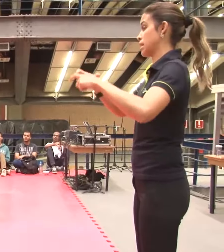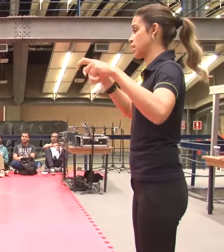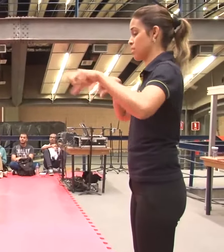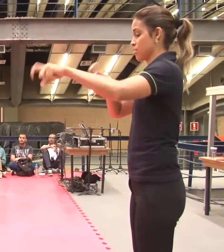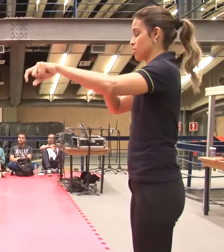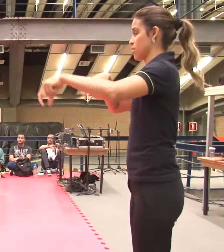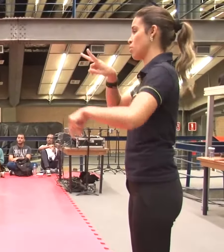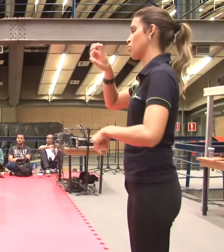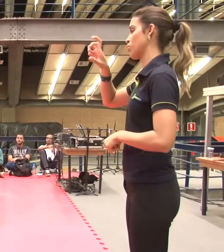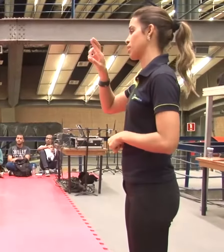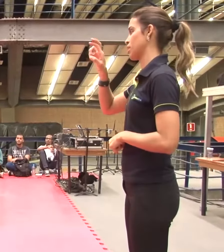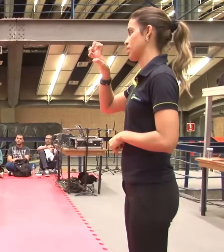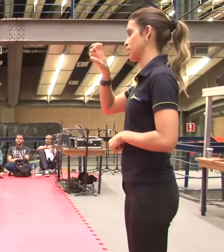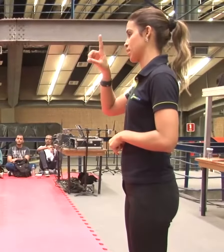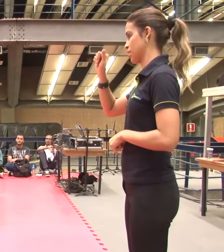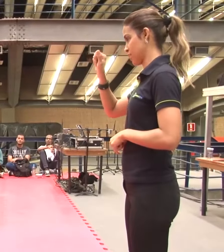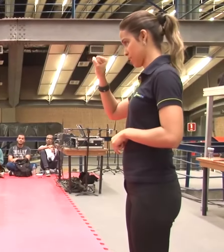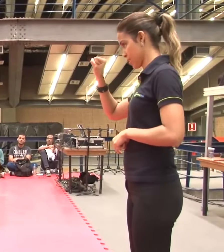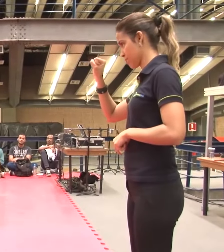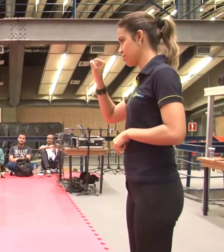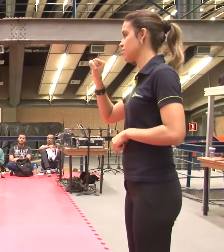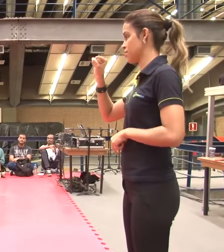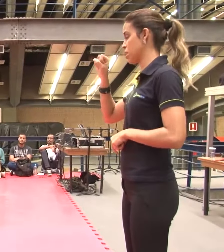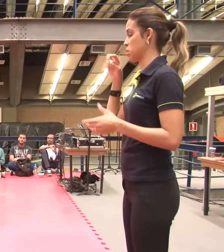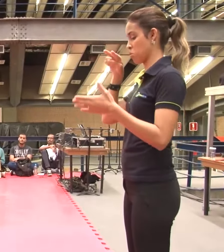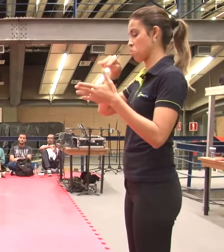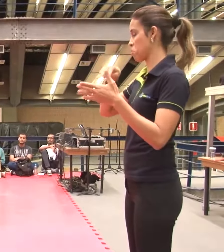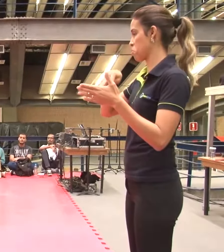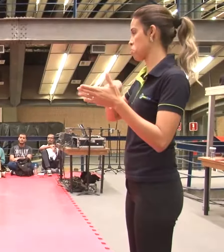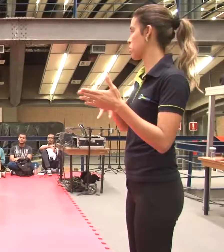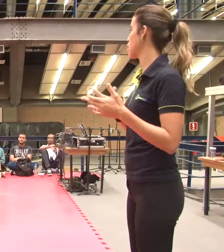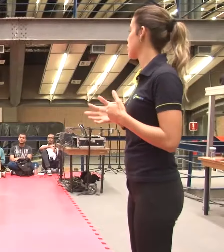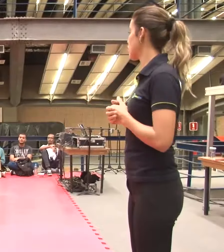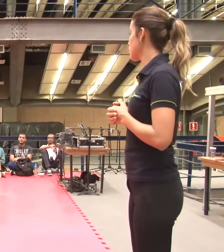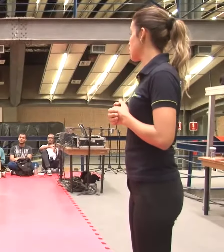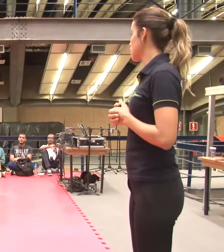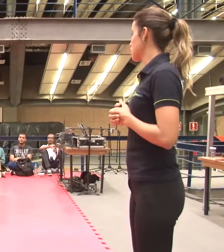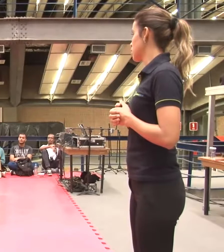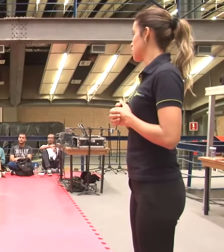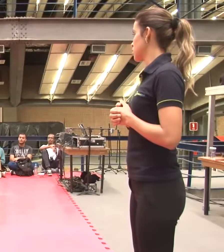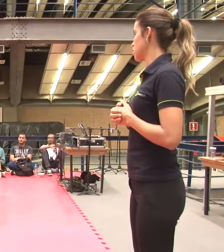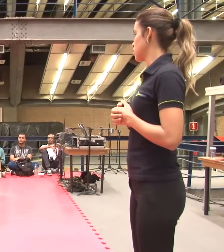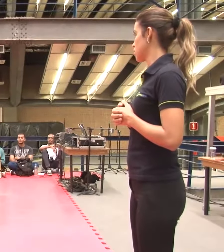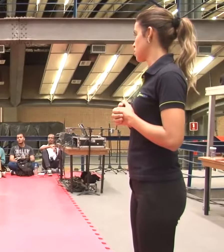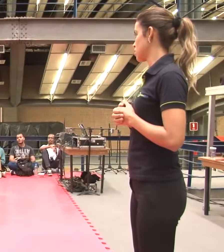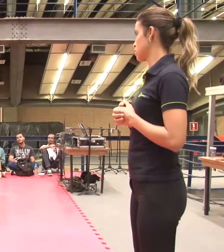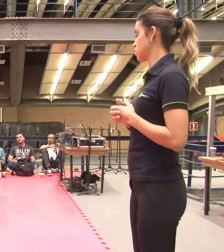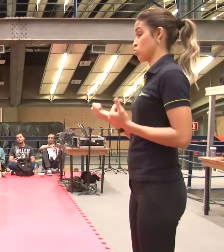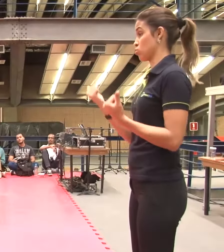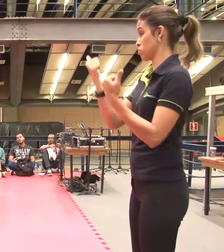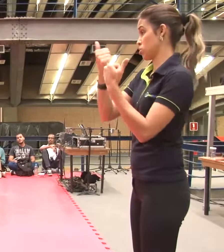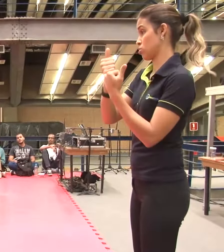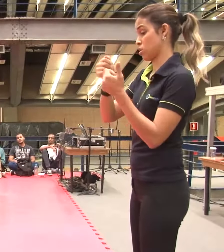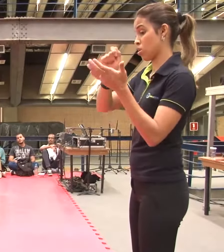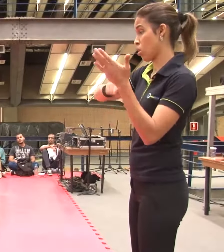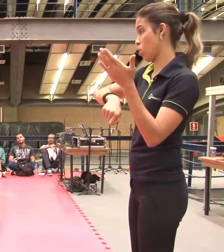tem bem mais legal, né? Grande Sertão Veredas é tudo, né? Então, isso não substitui a leitura da obra original,